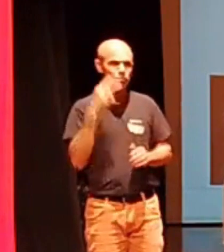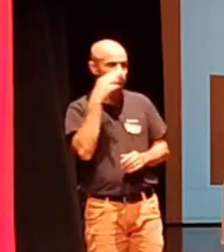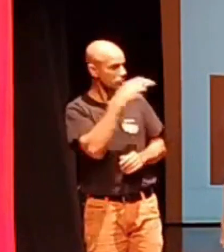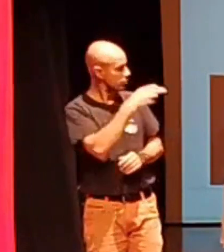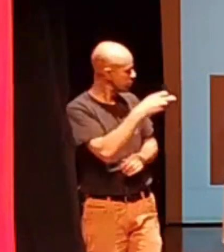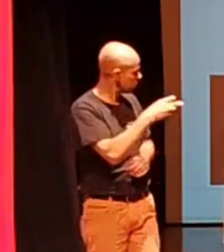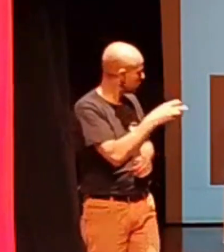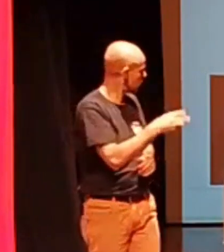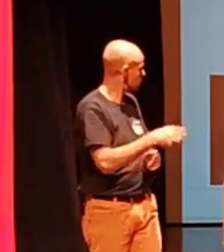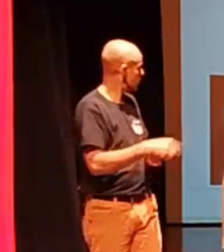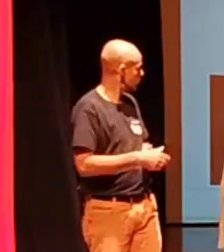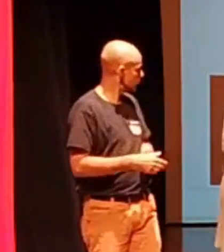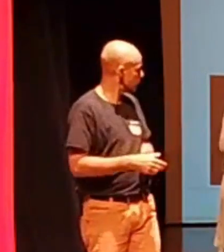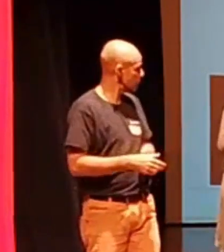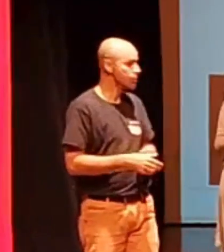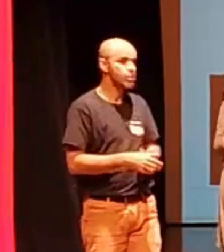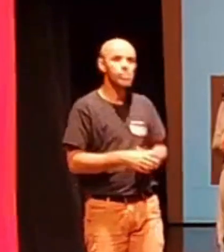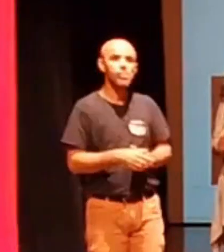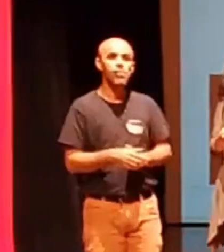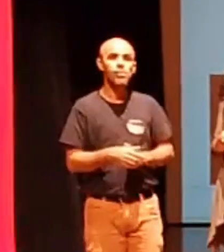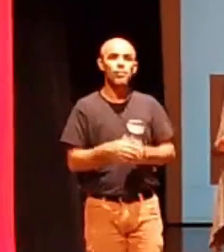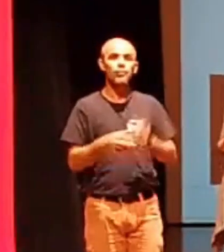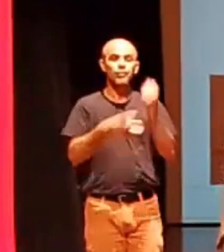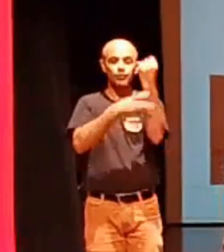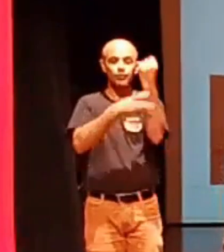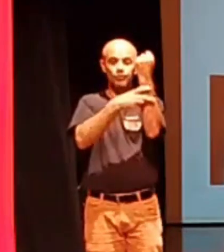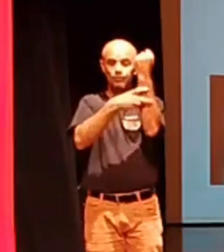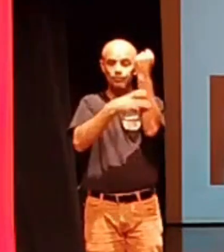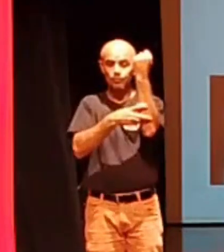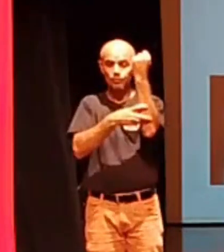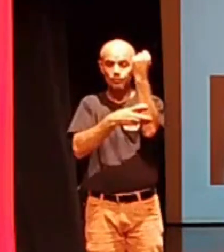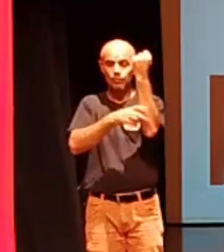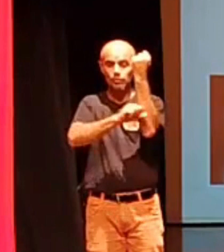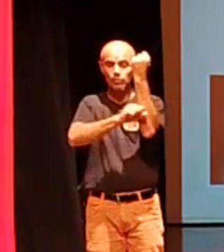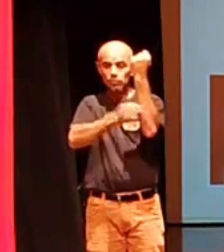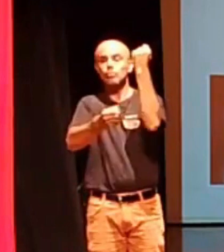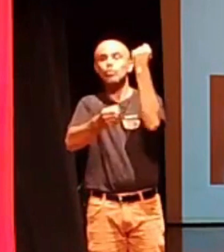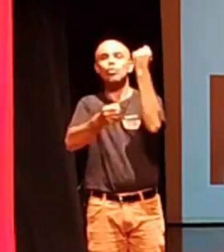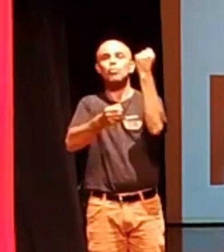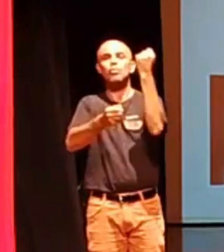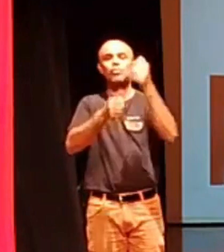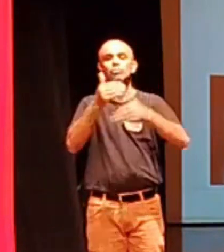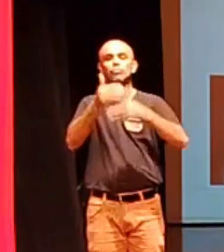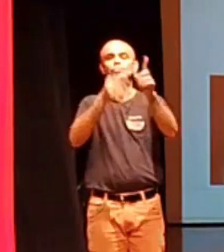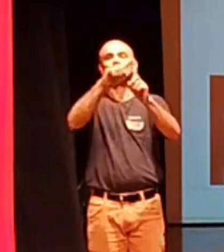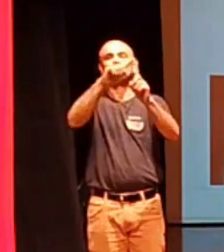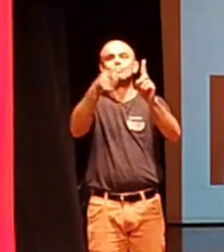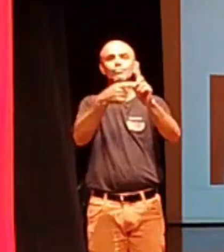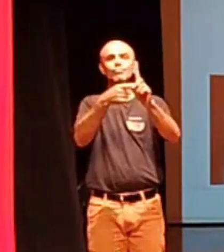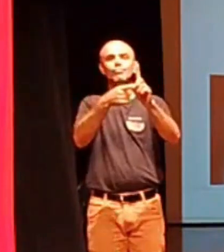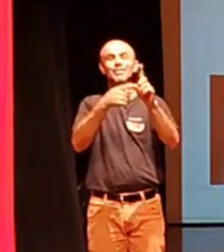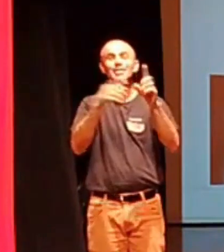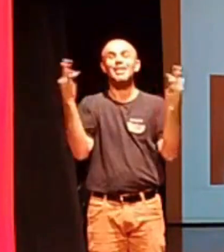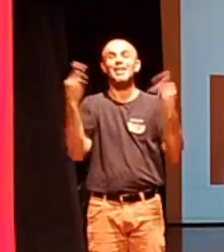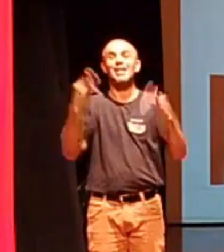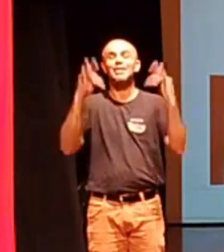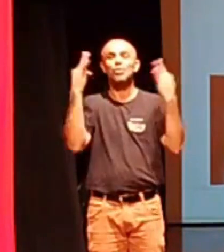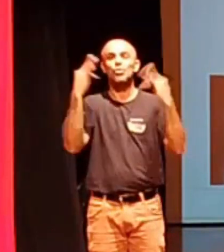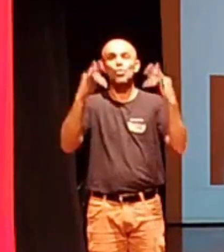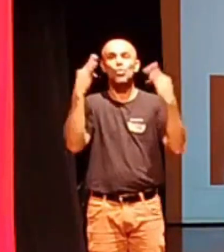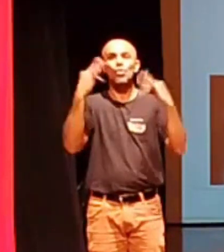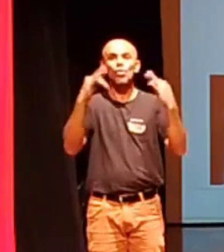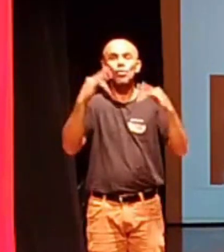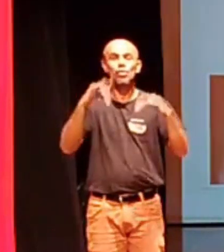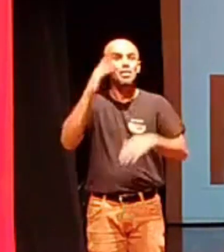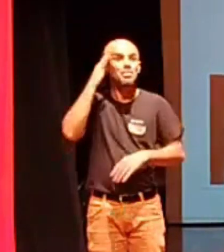conseguindo ver, mas a haste rompeu durante a gestação. Tá? Então, a dor que ela tinha era uma dor,